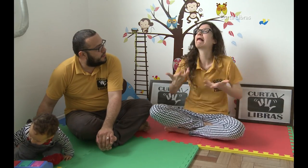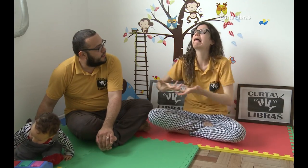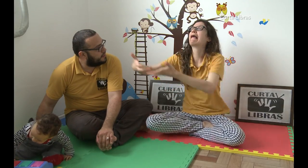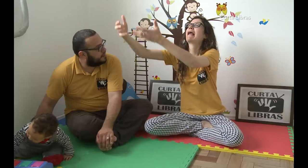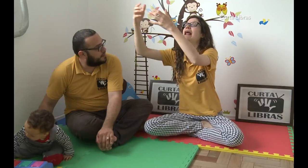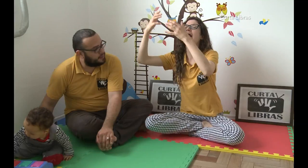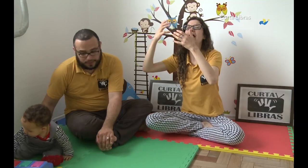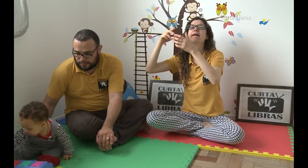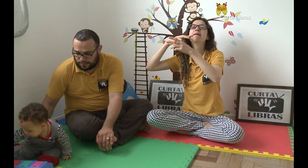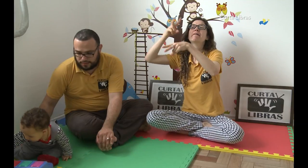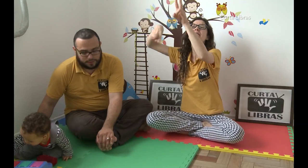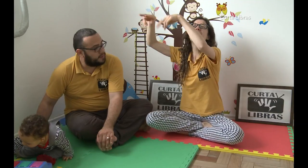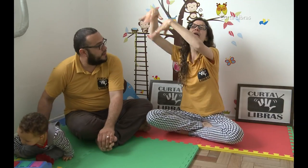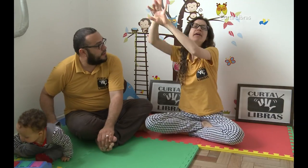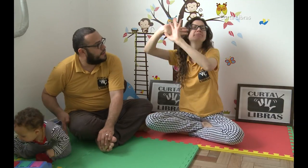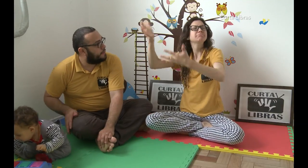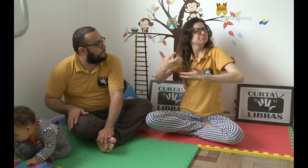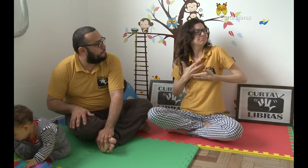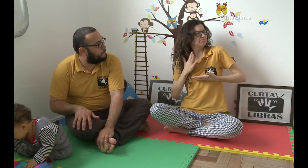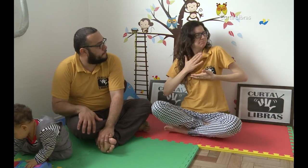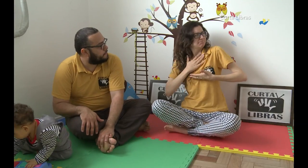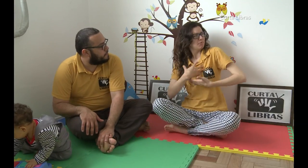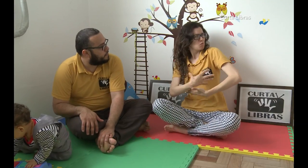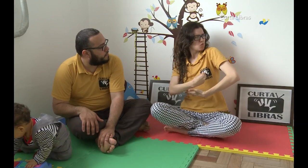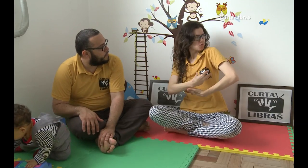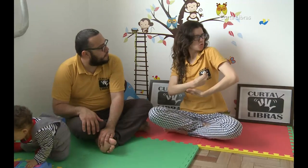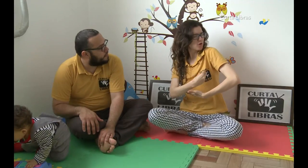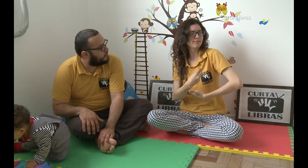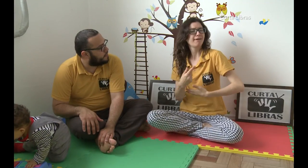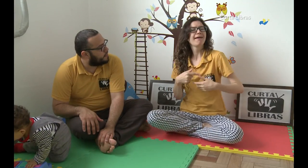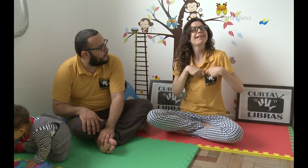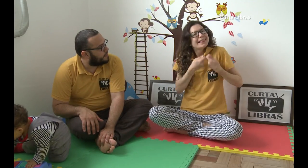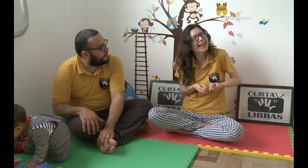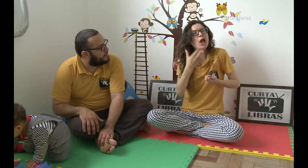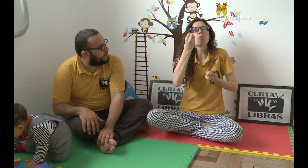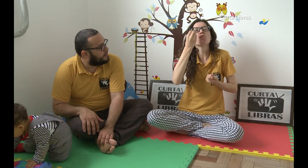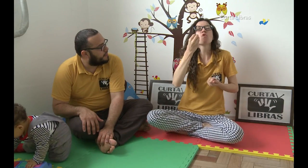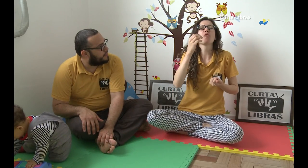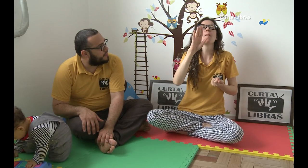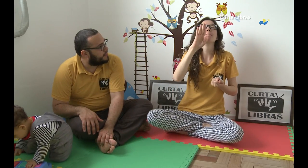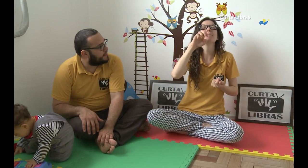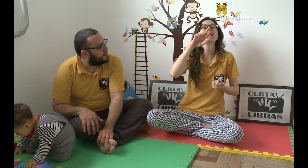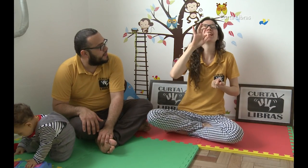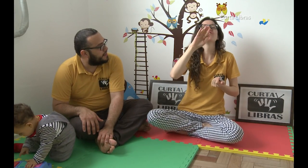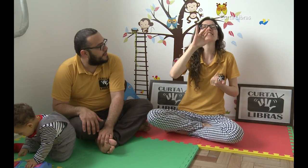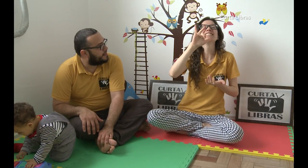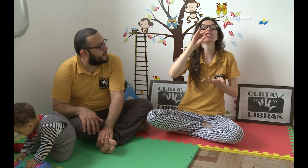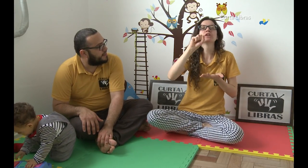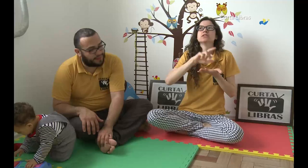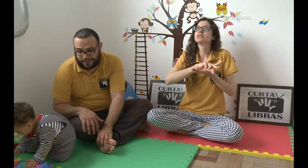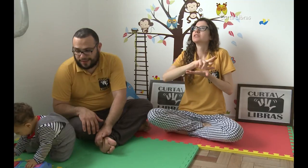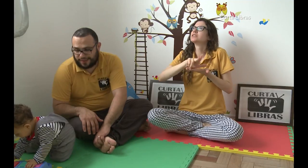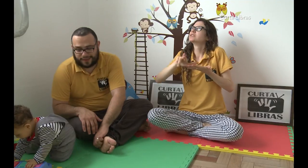O bebê já é amamentado No primeiro momento E isso traz uma série de benefícios Tanto para o bebê Quanto para a mãe